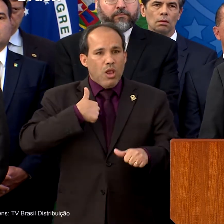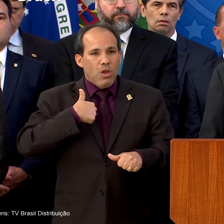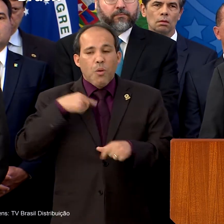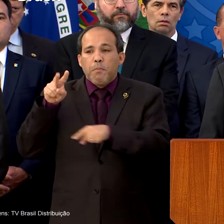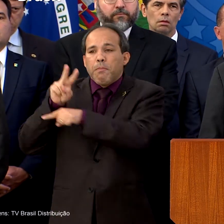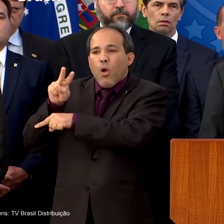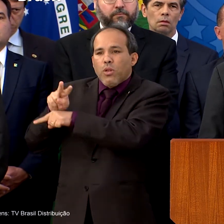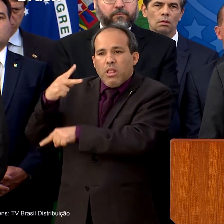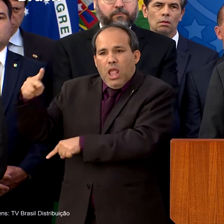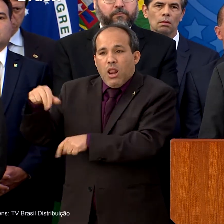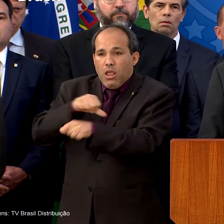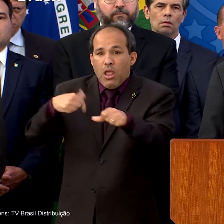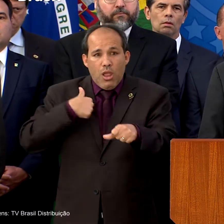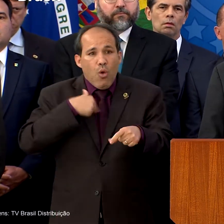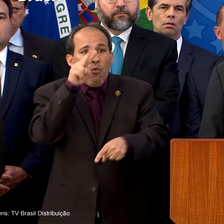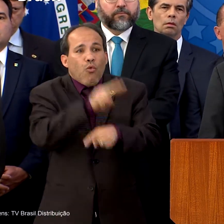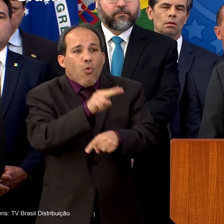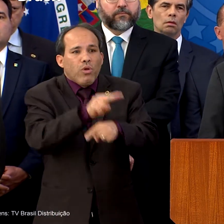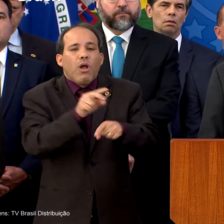brasil até lá